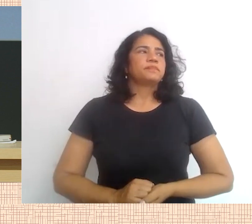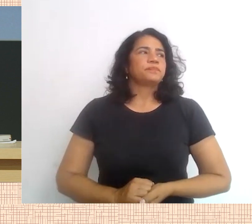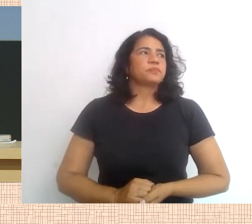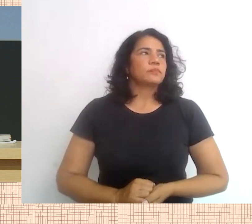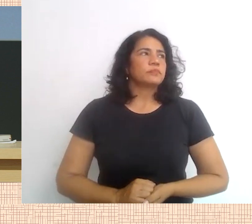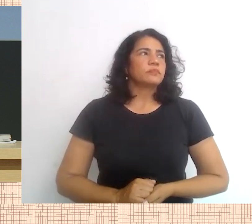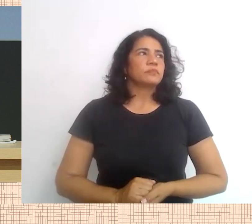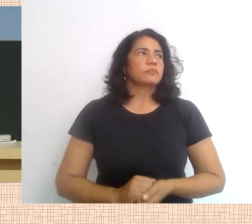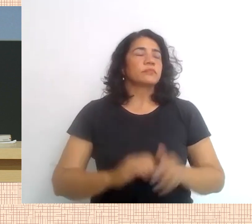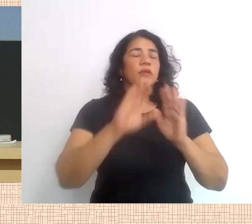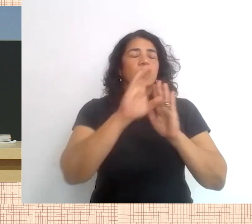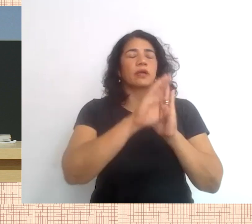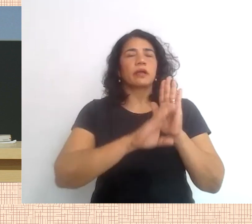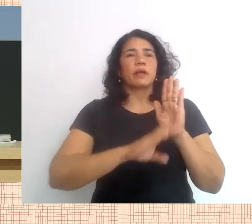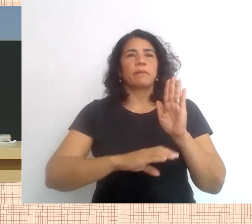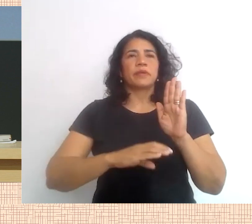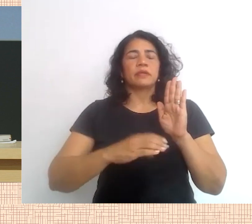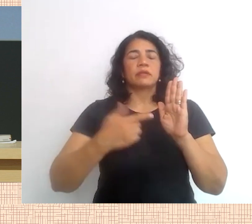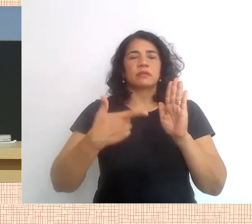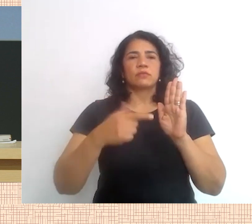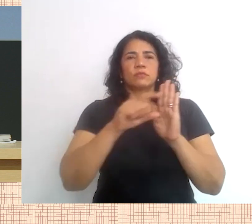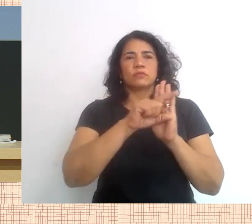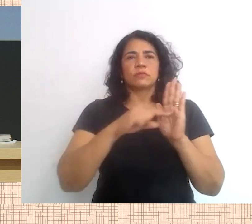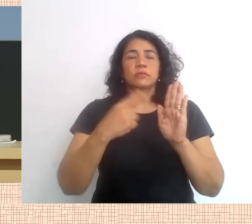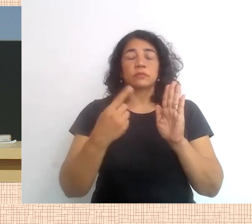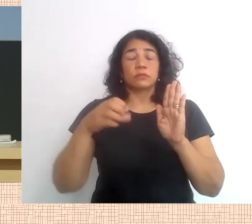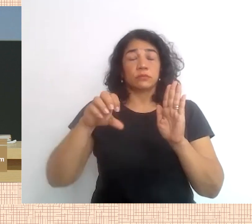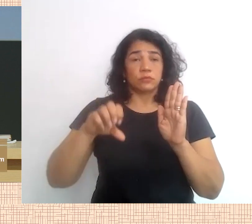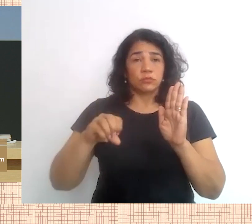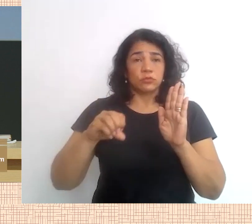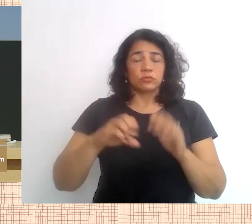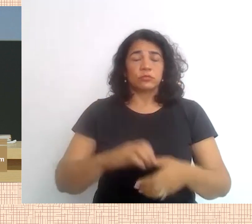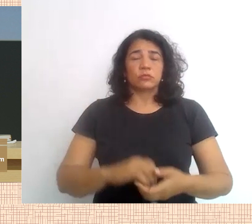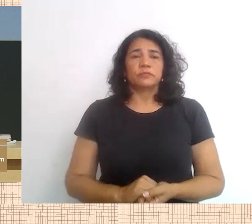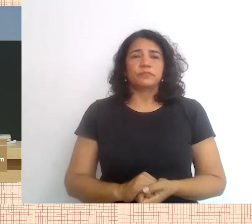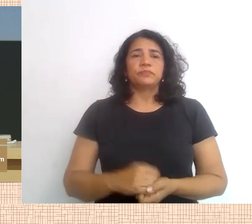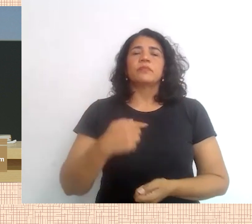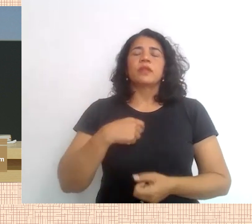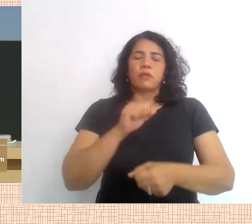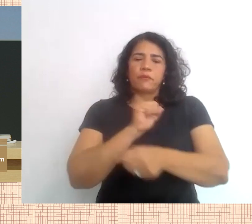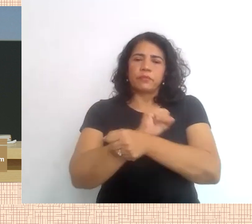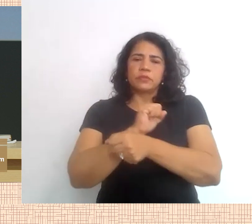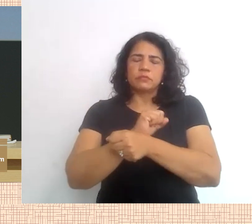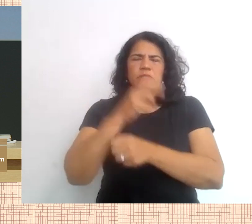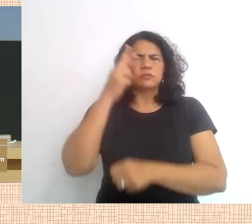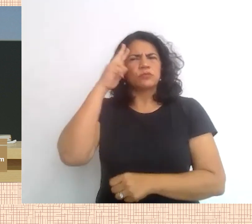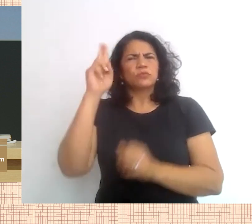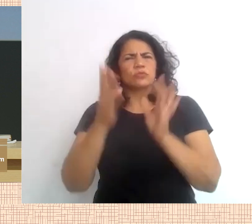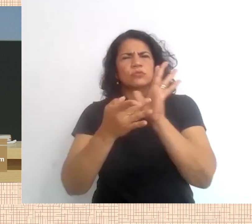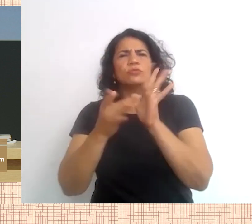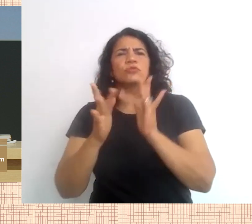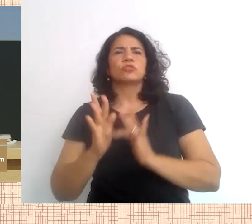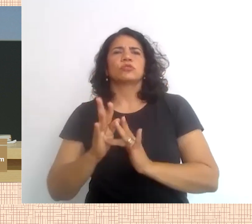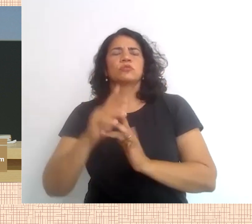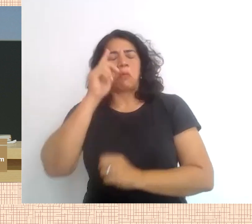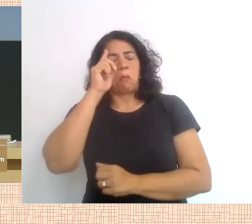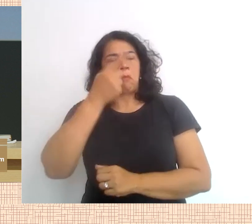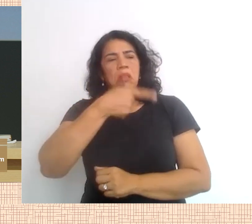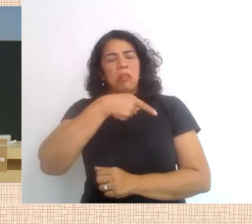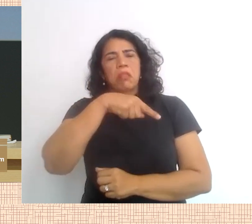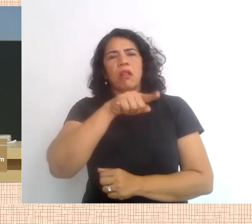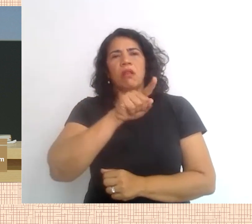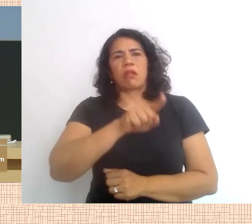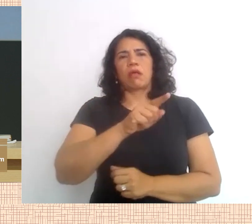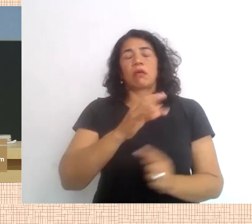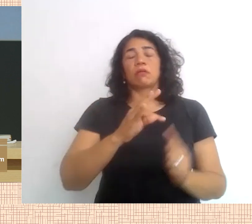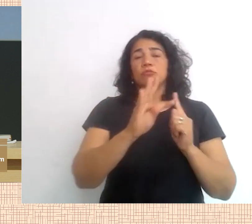Versículo 19, capítulo 2. Espero, porém, no Senhor Jesus mandar-vos Timóteo o mais breve possível, a fim de que